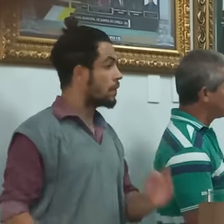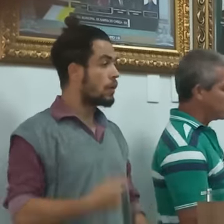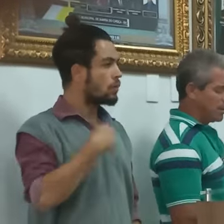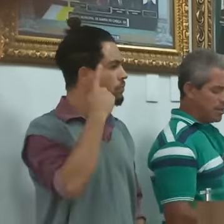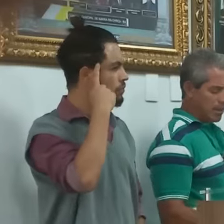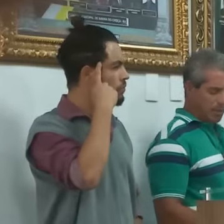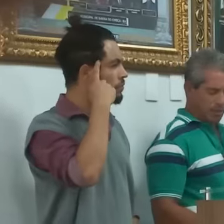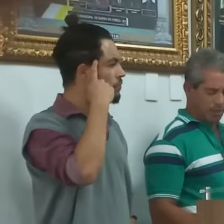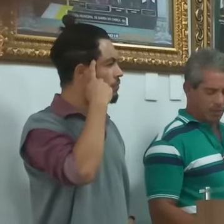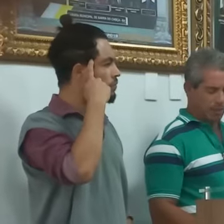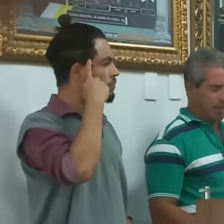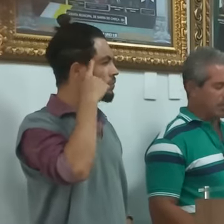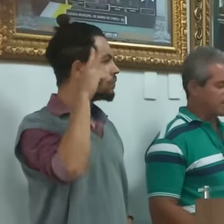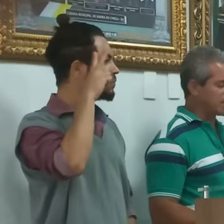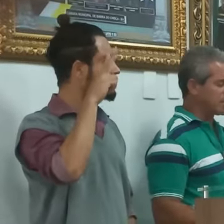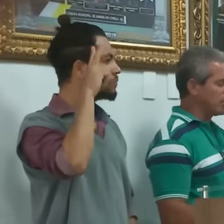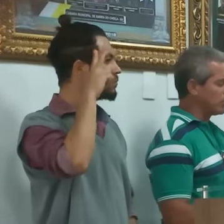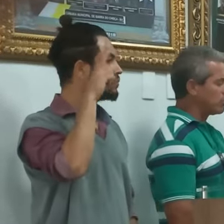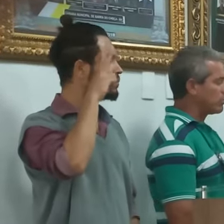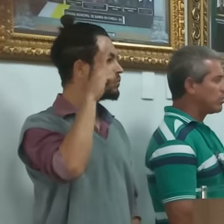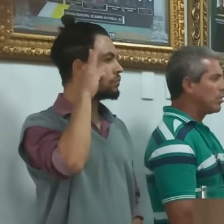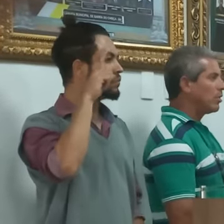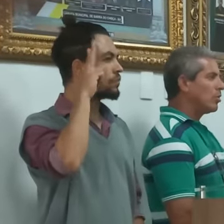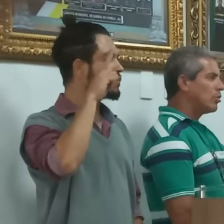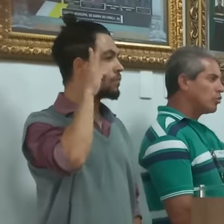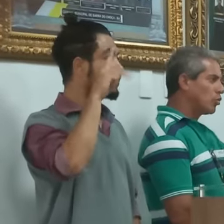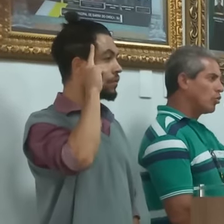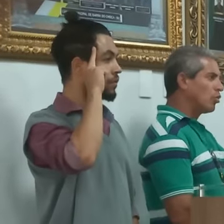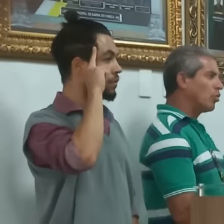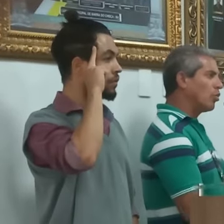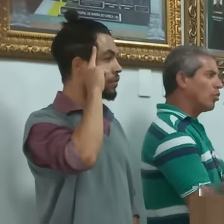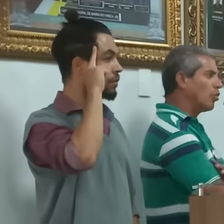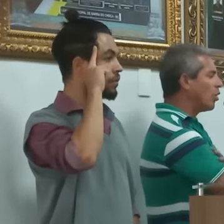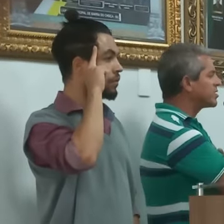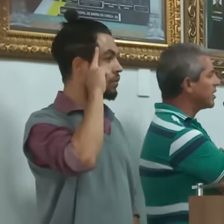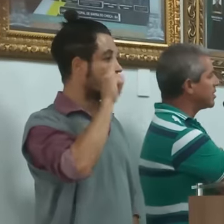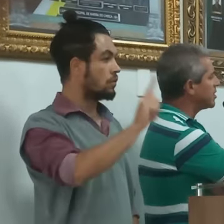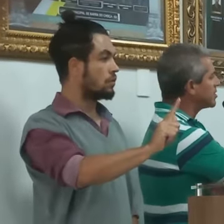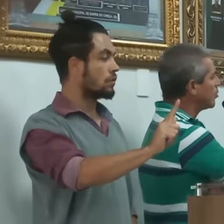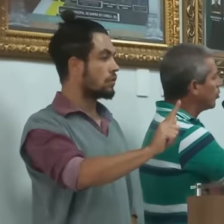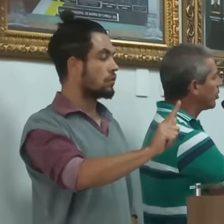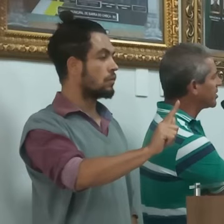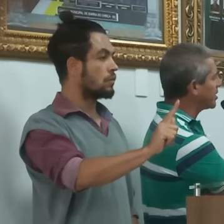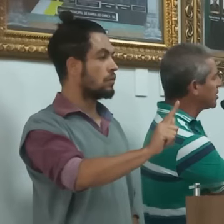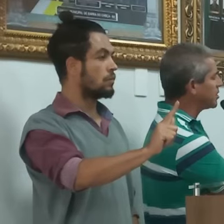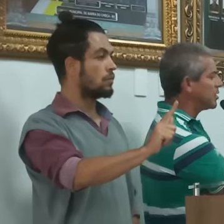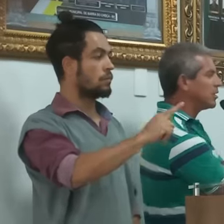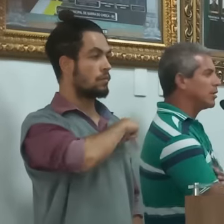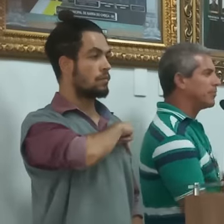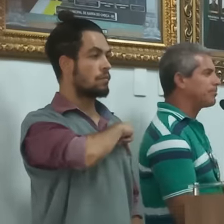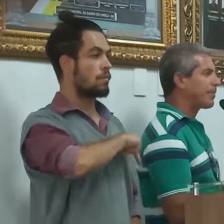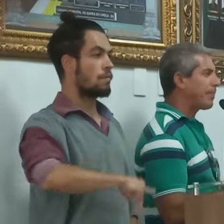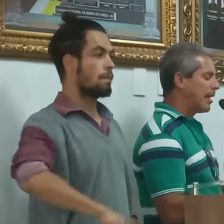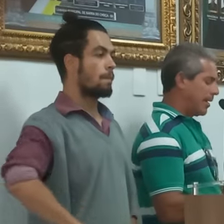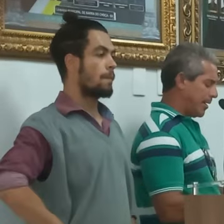presidente, que na gestão do excelentíssimo presidente